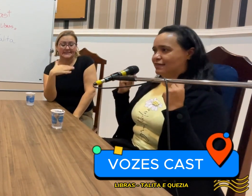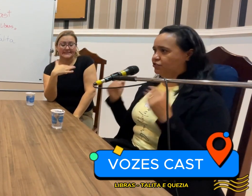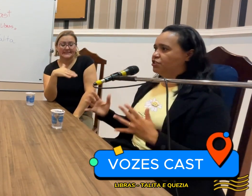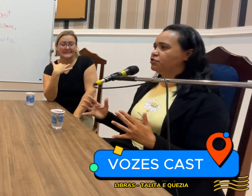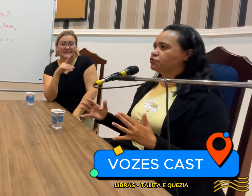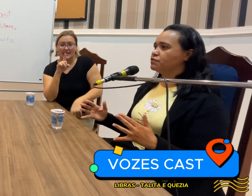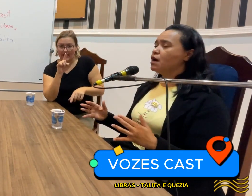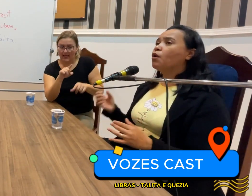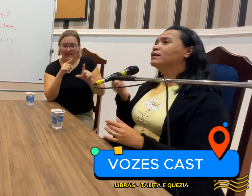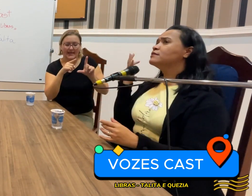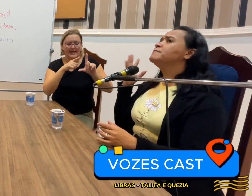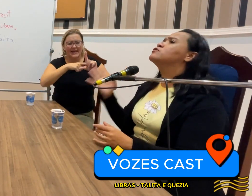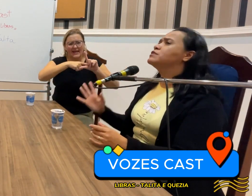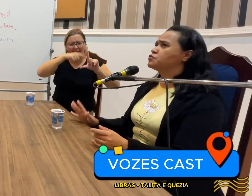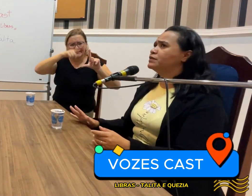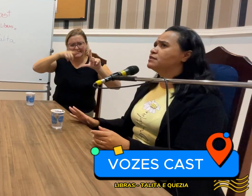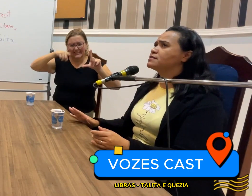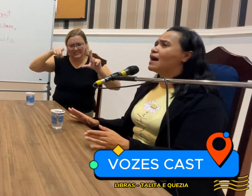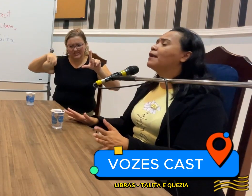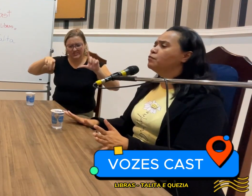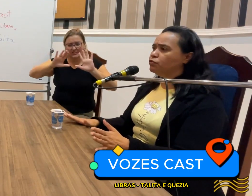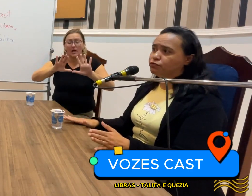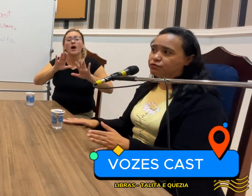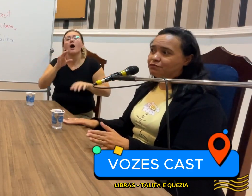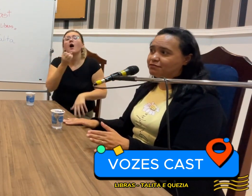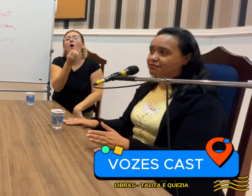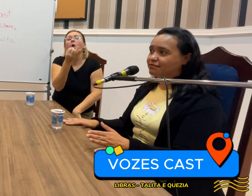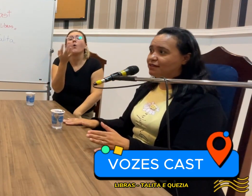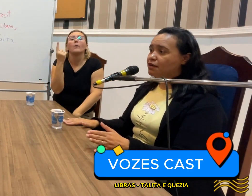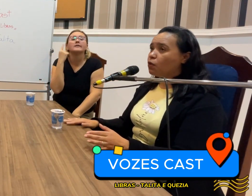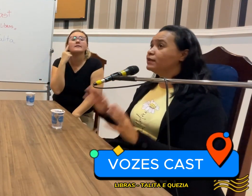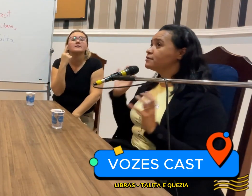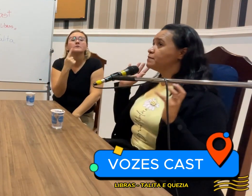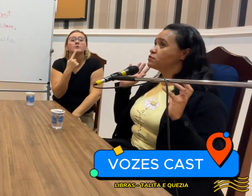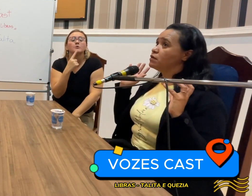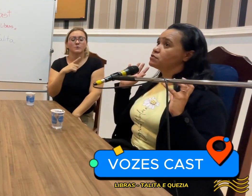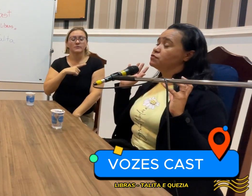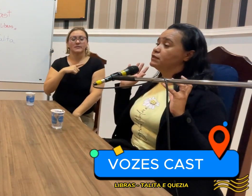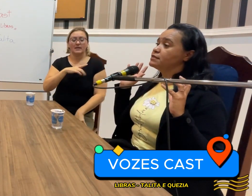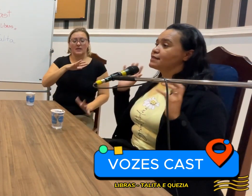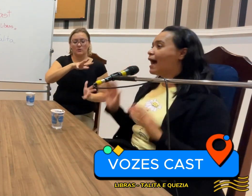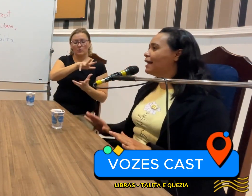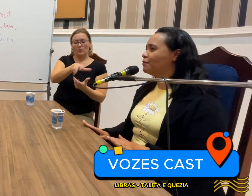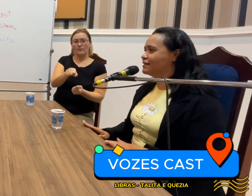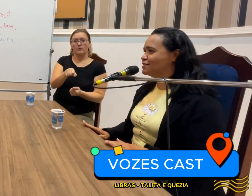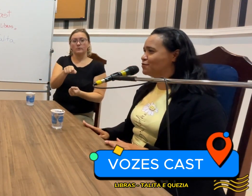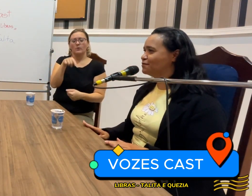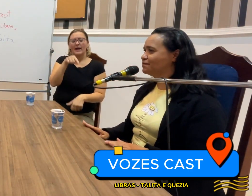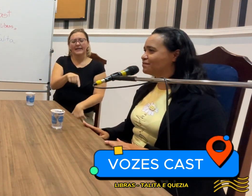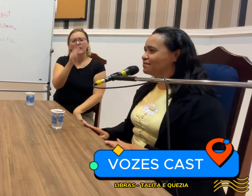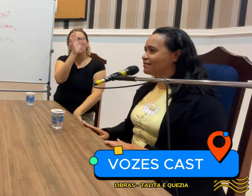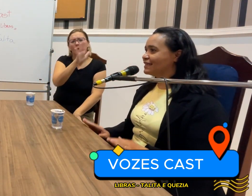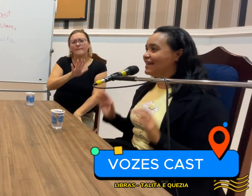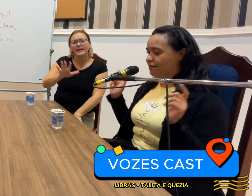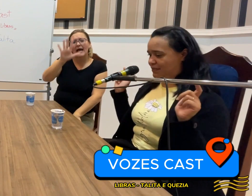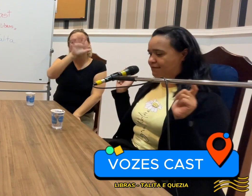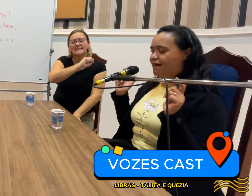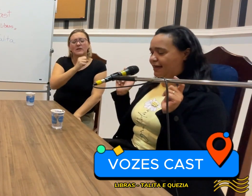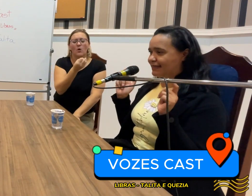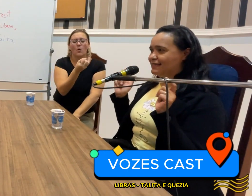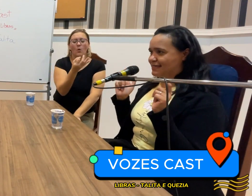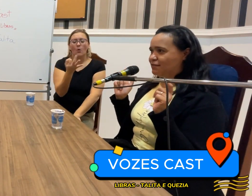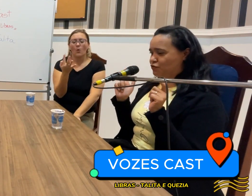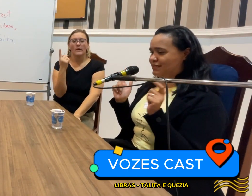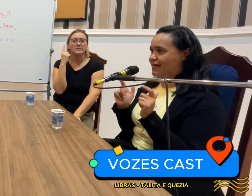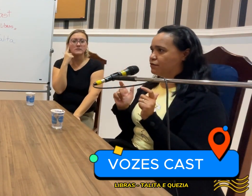dados estatísticos. Quantas pessoas surdas há no mundo? Quantas pessoas surdas há no Brasil? E aí você